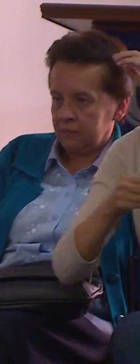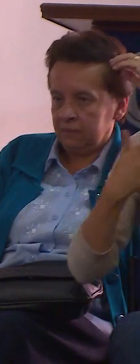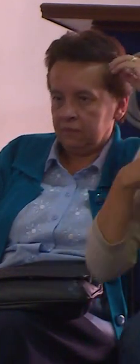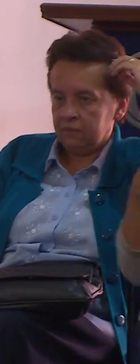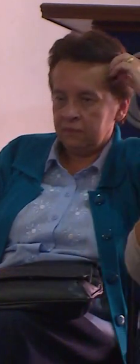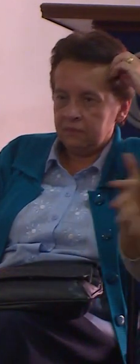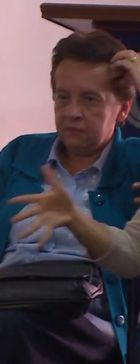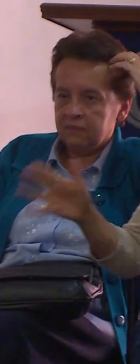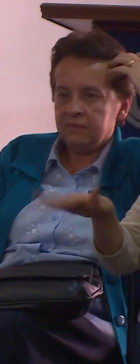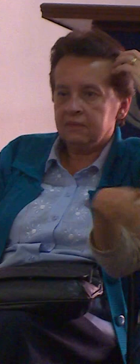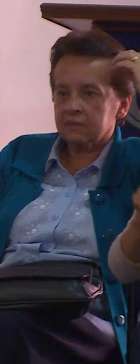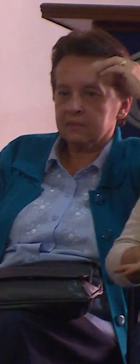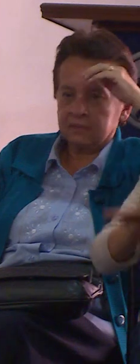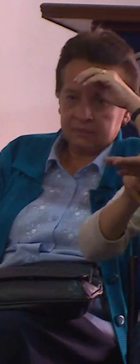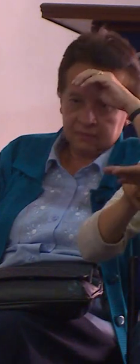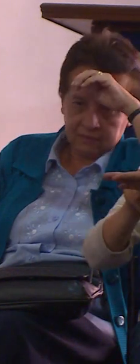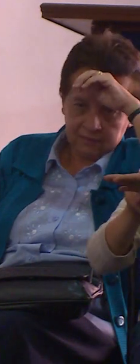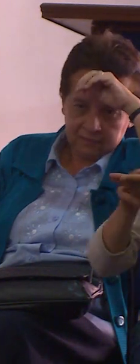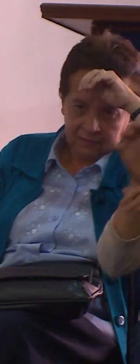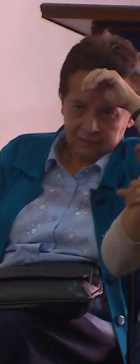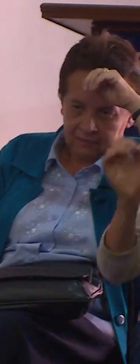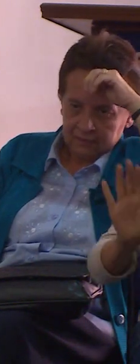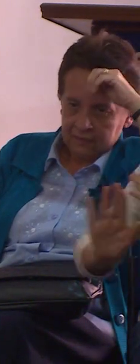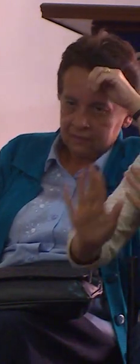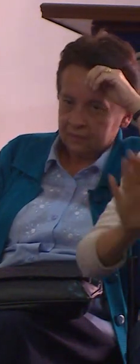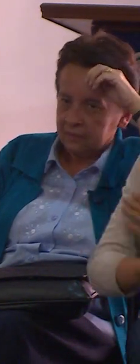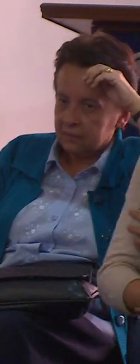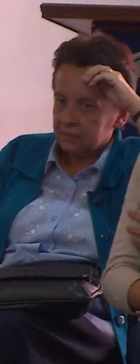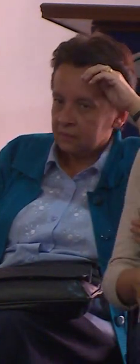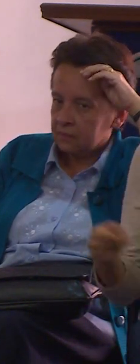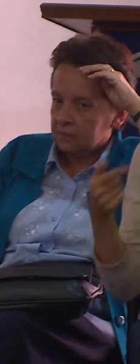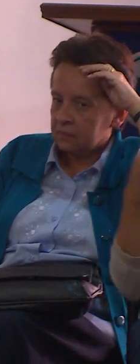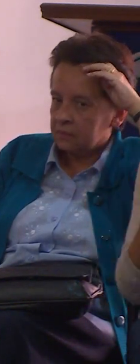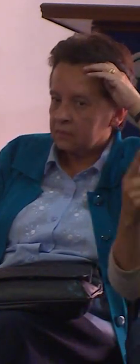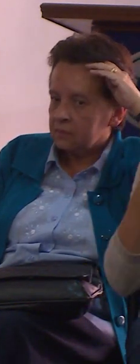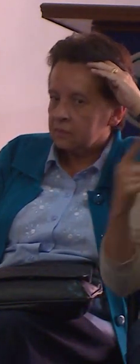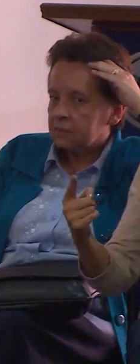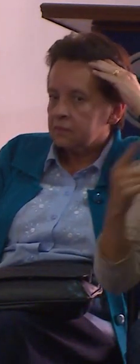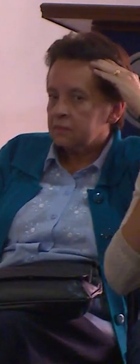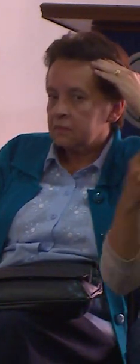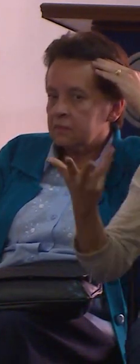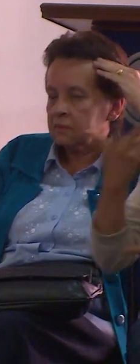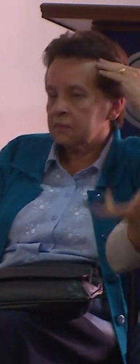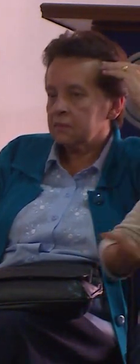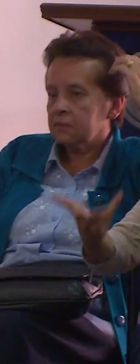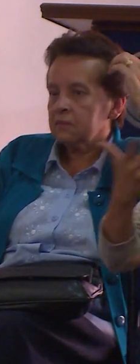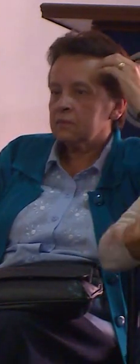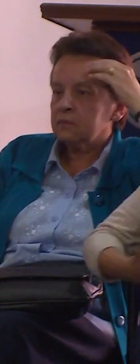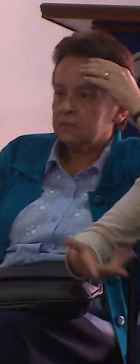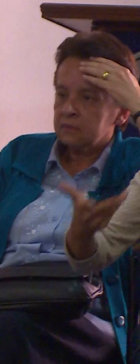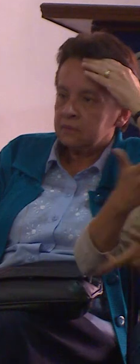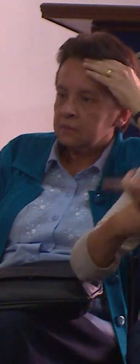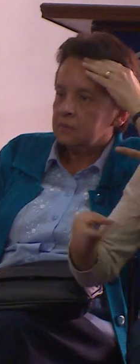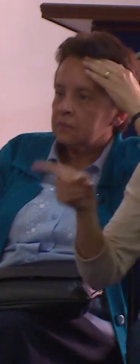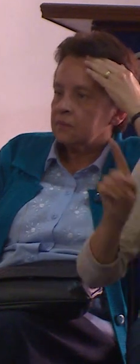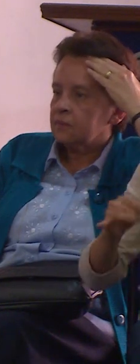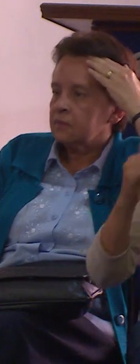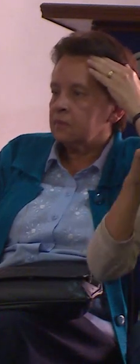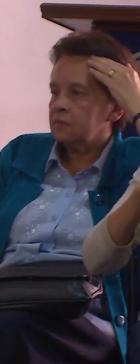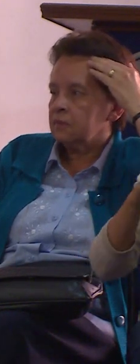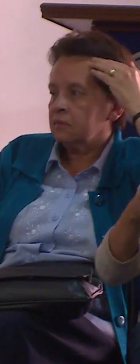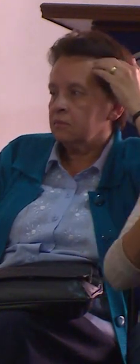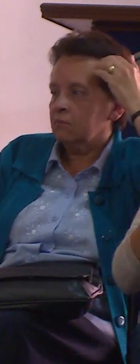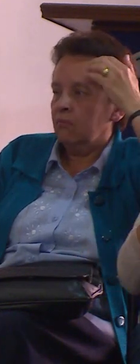nosotros ponemos en diálogo estos discursos también que circulan en las comunidades que tienen que ver con el